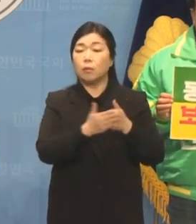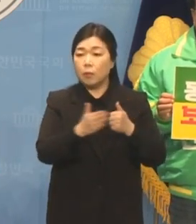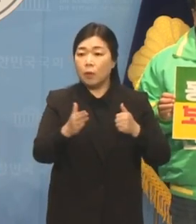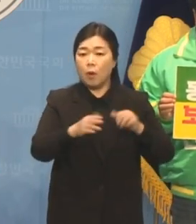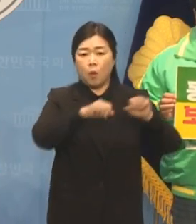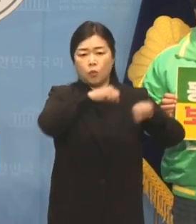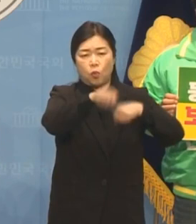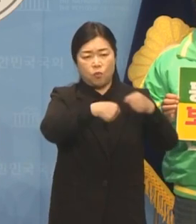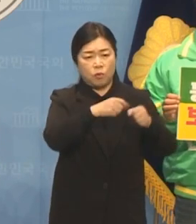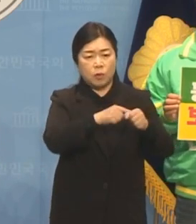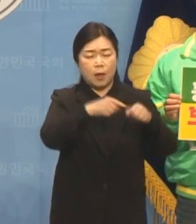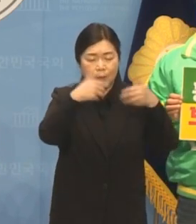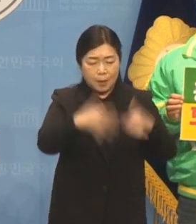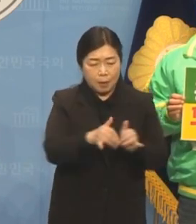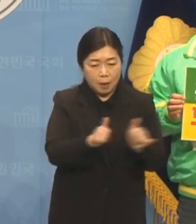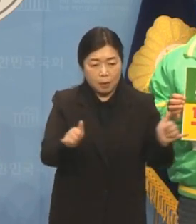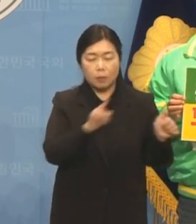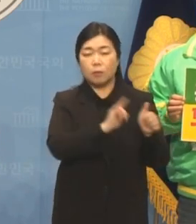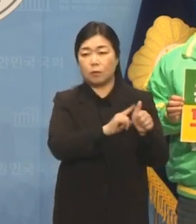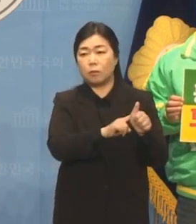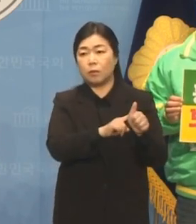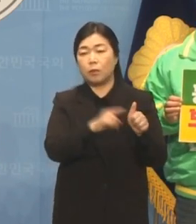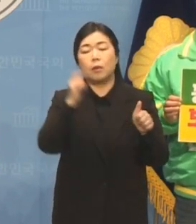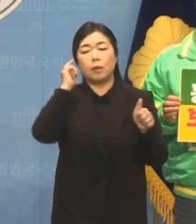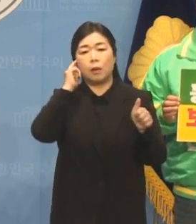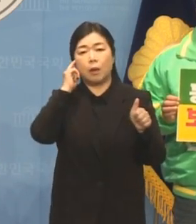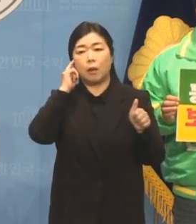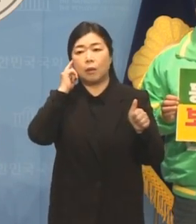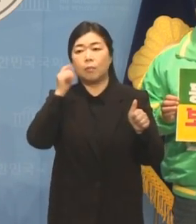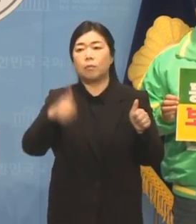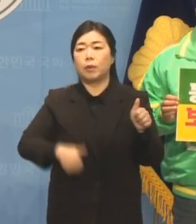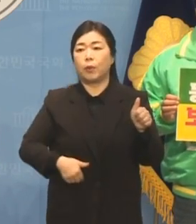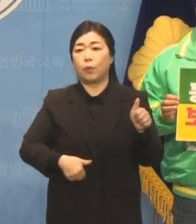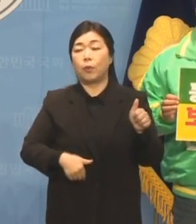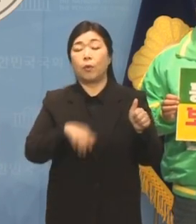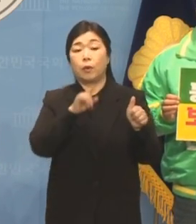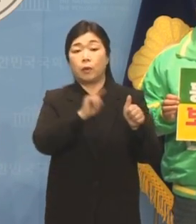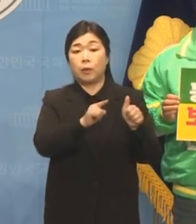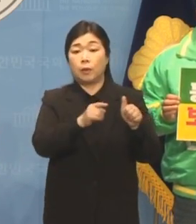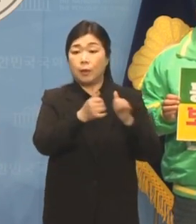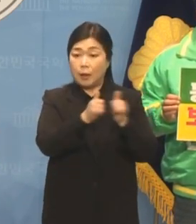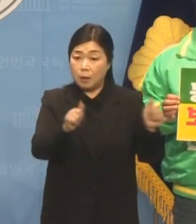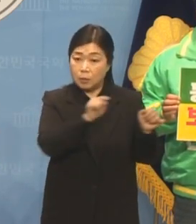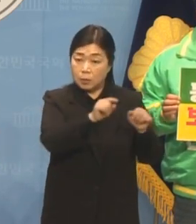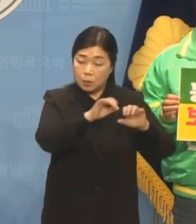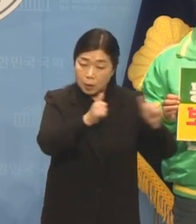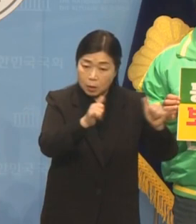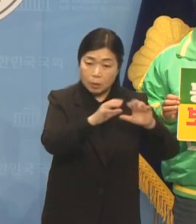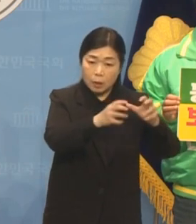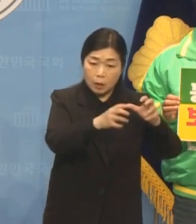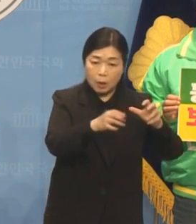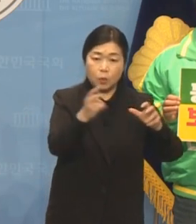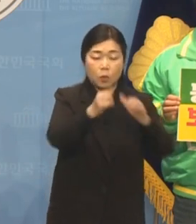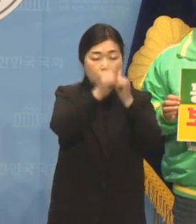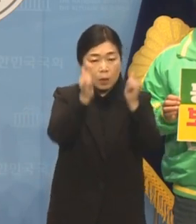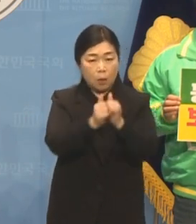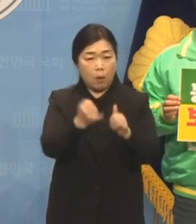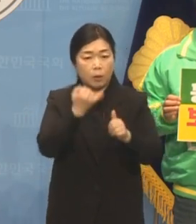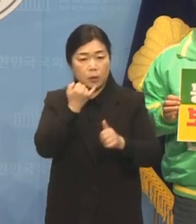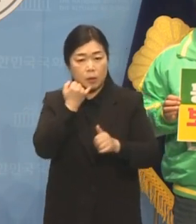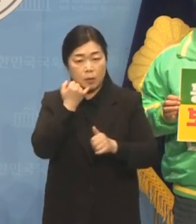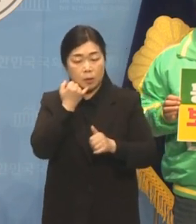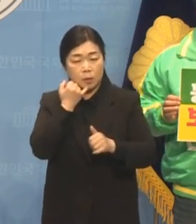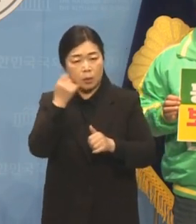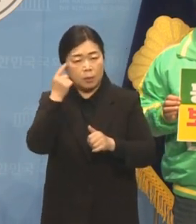약한 존재로 바꿔도 된다고 생각합니다. 그 나라가 괜찮은 나라인지 그 사회가 괜찮은 사회인지를